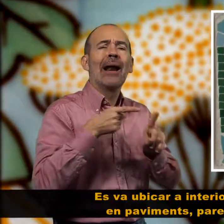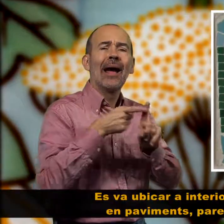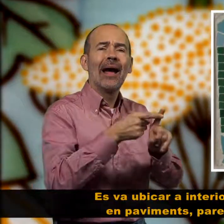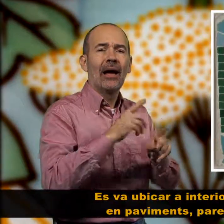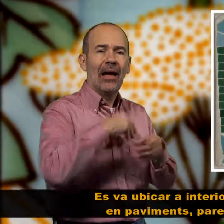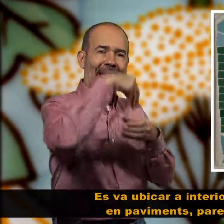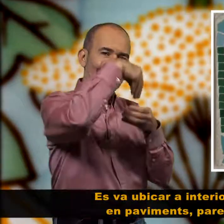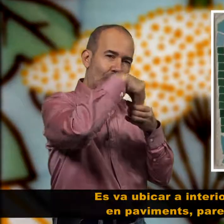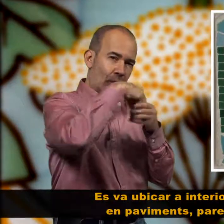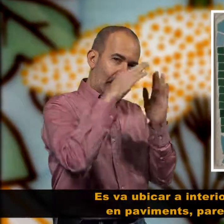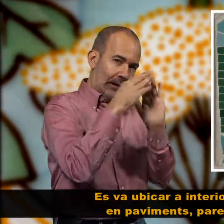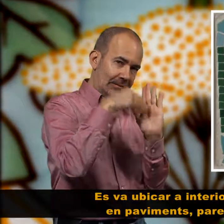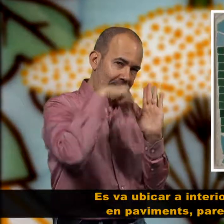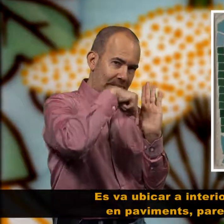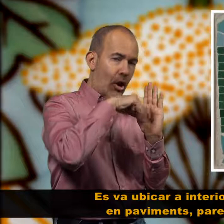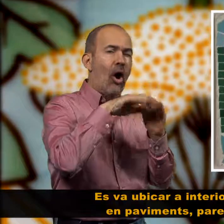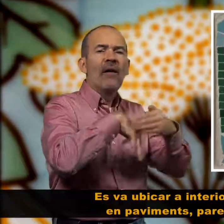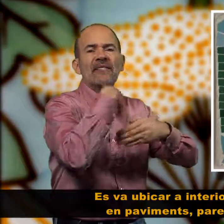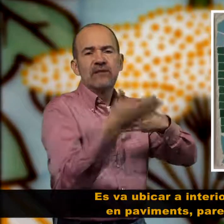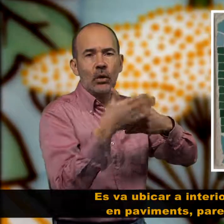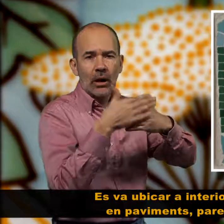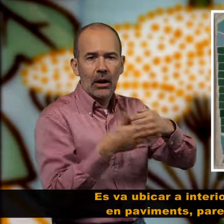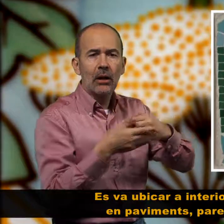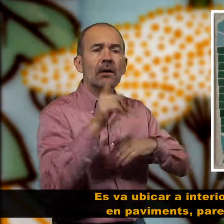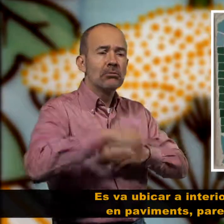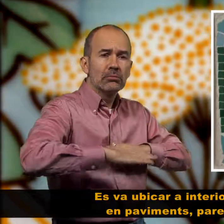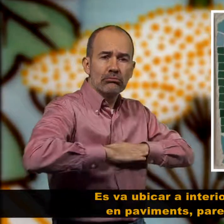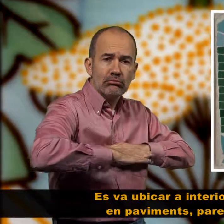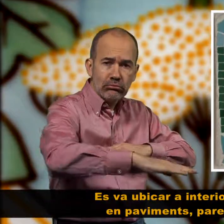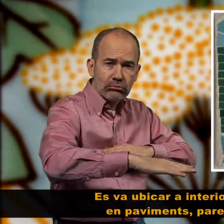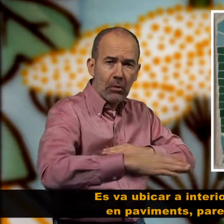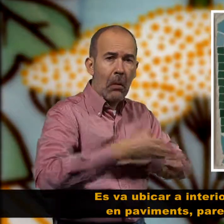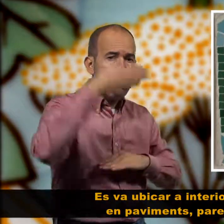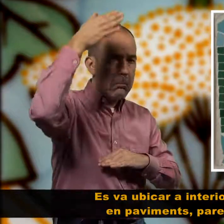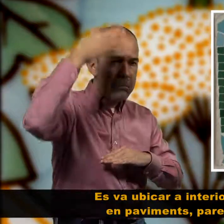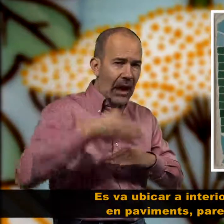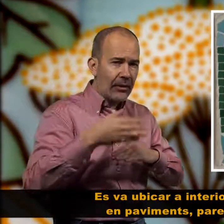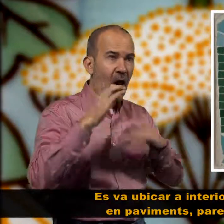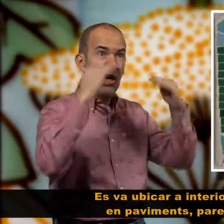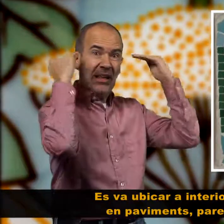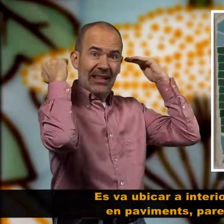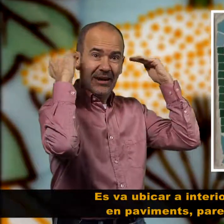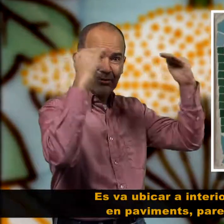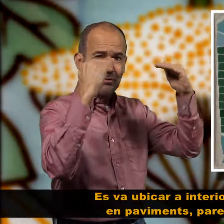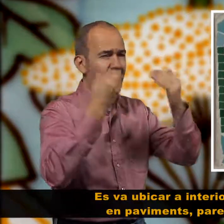Es va ubicar a interiors i exteriors, en paviments, parets i sostres.